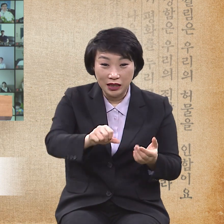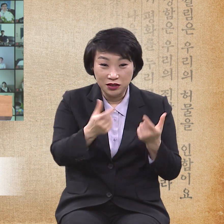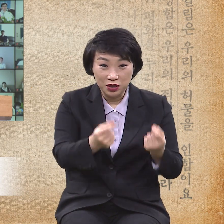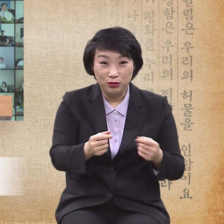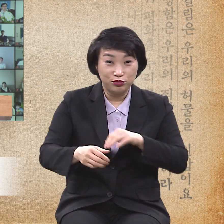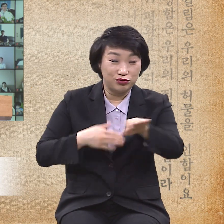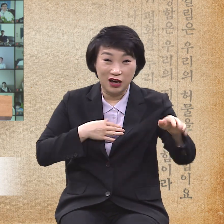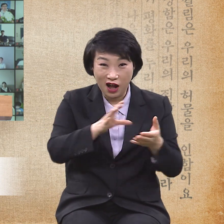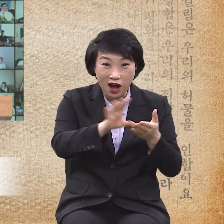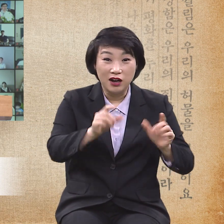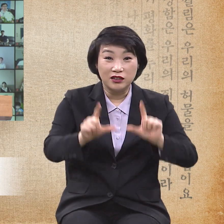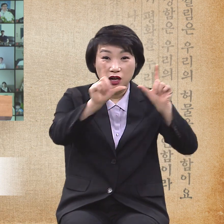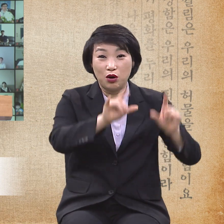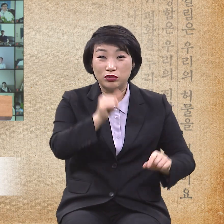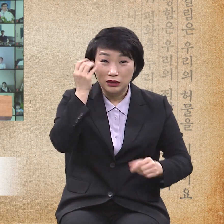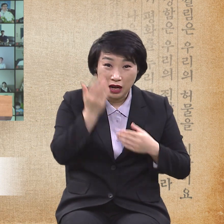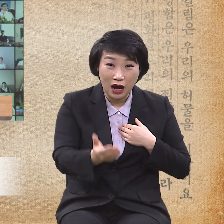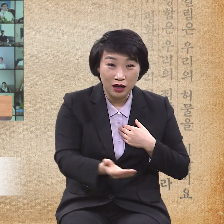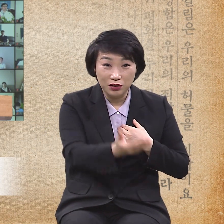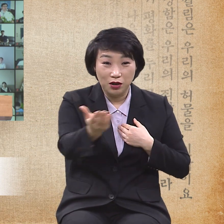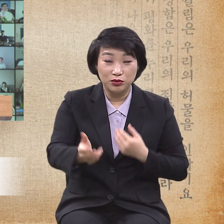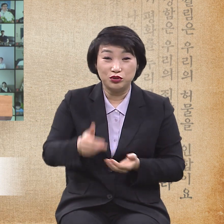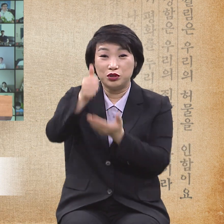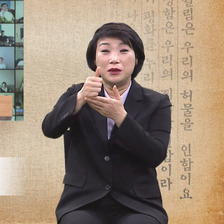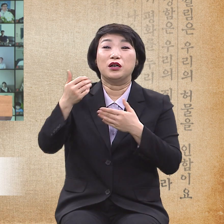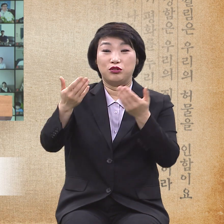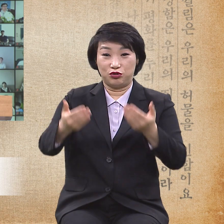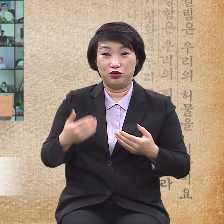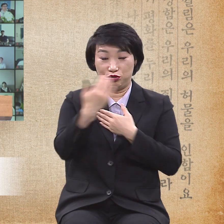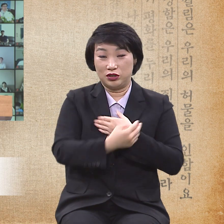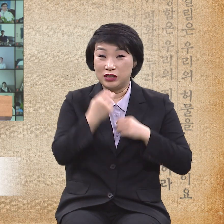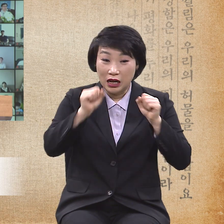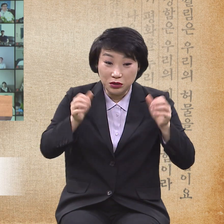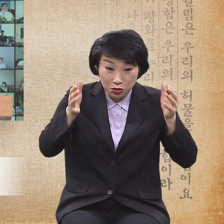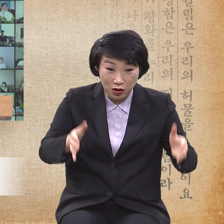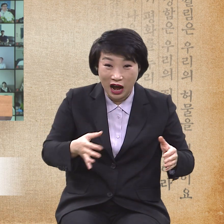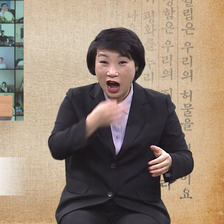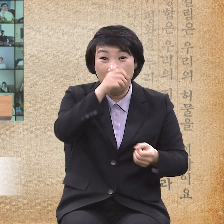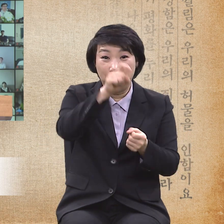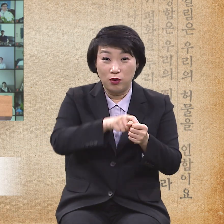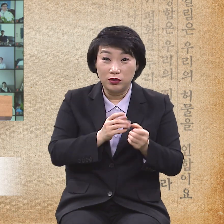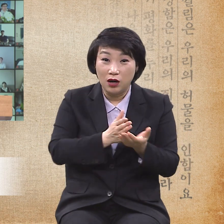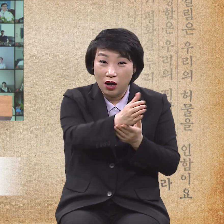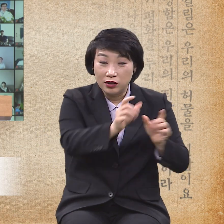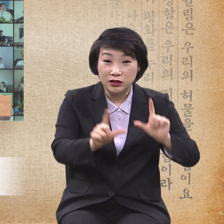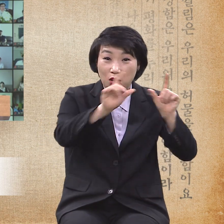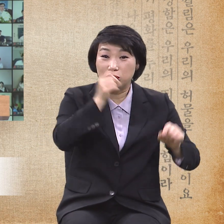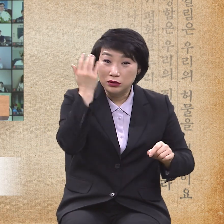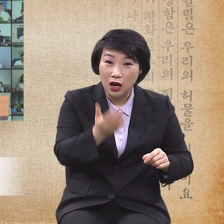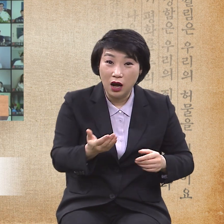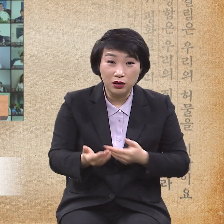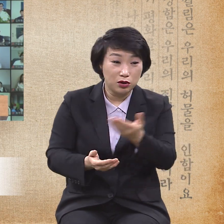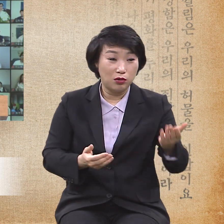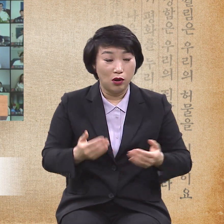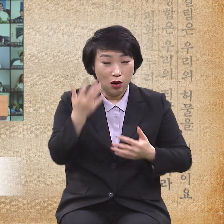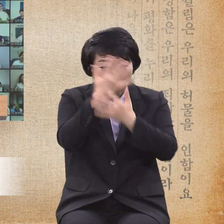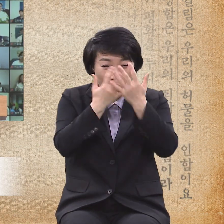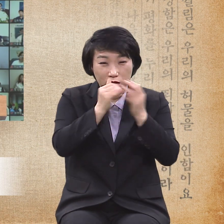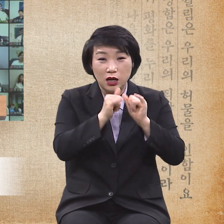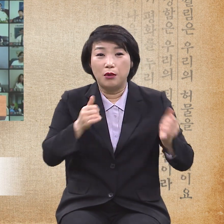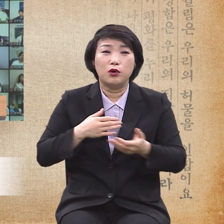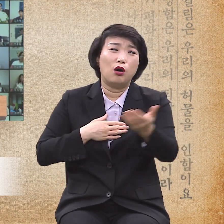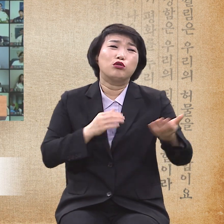우리가 허랑방탕하며 주님이 주신 육신의 세월을 정욕을 위해 살고 있는지 전혀 모르는